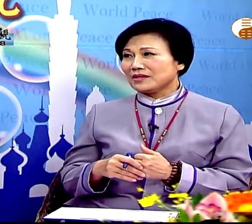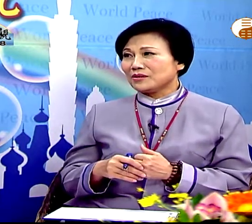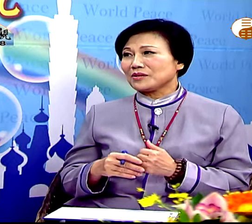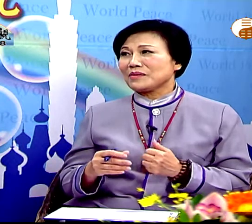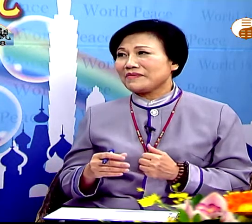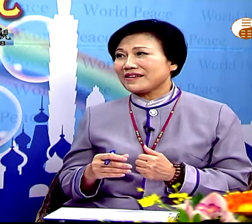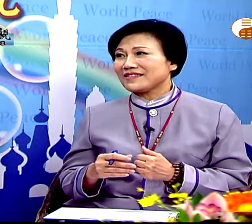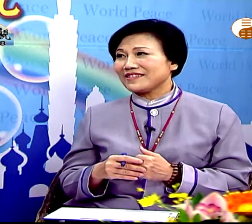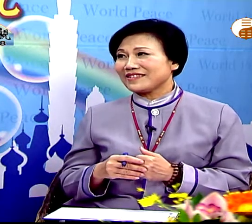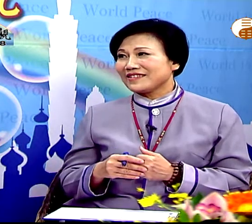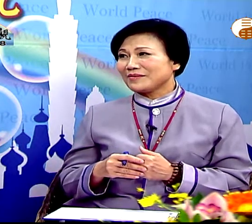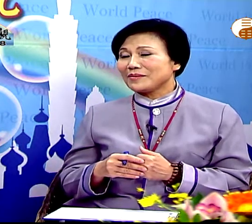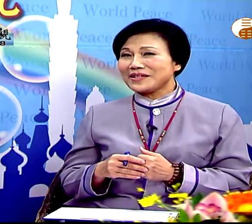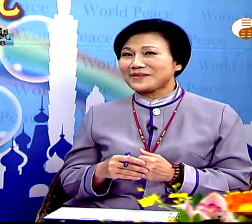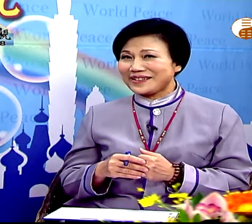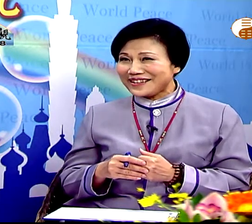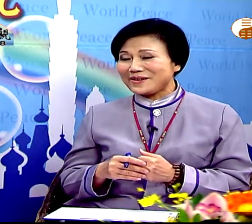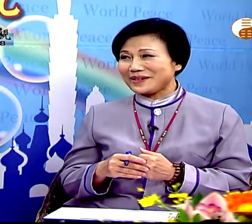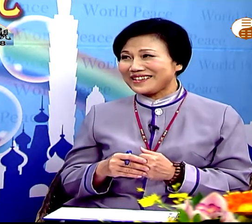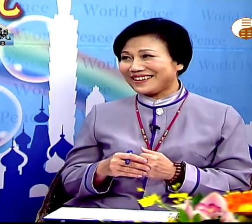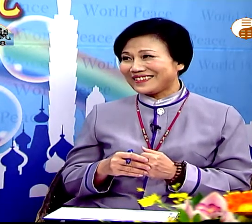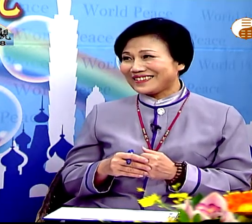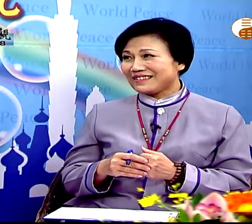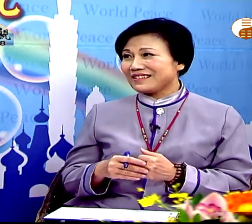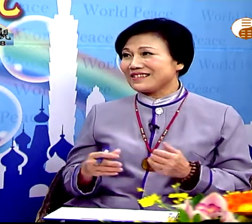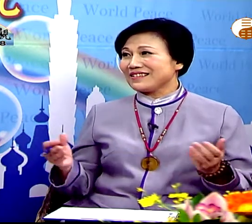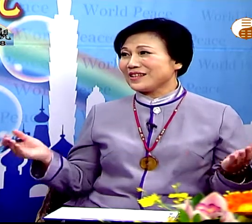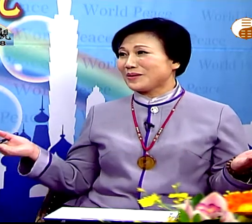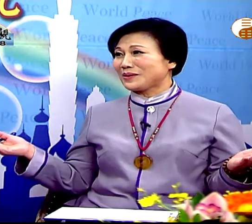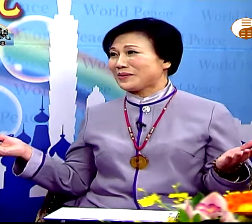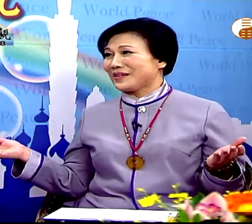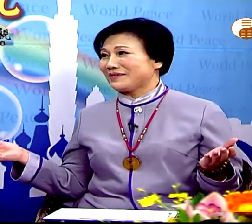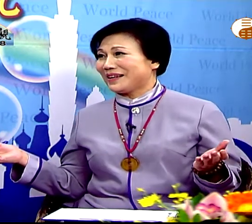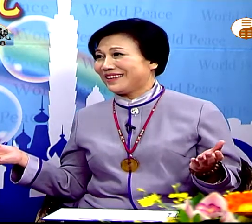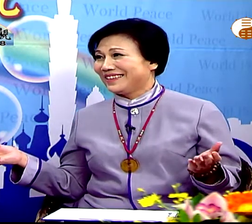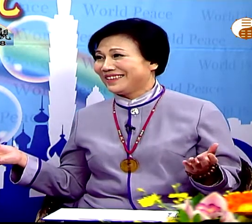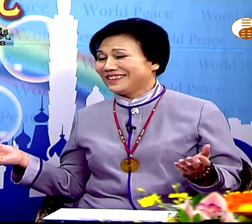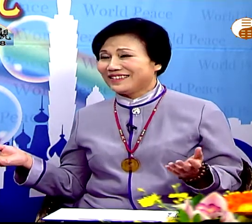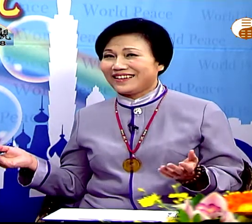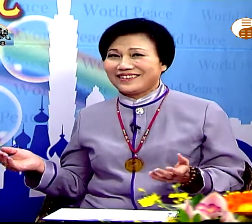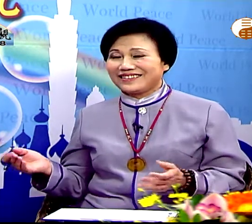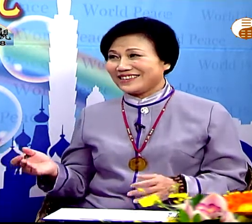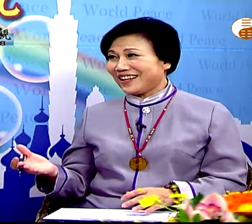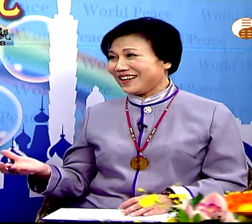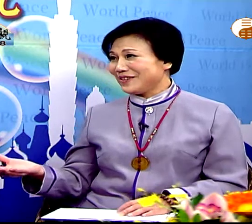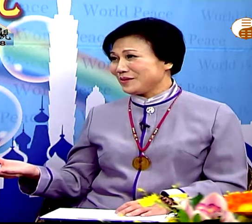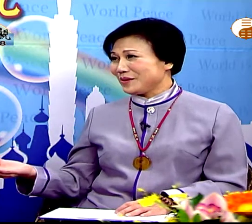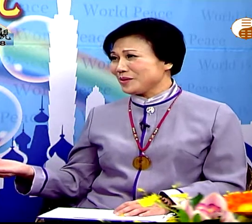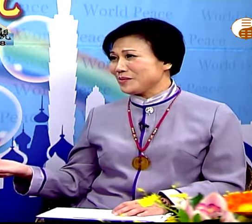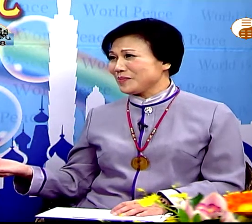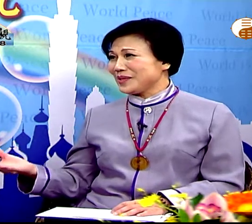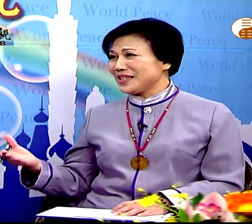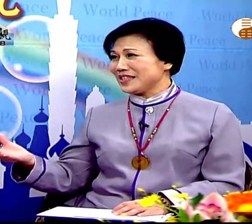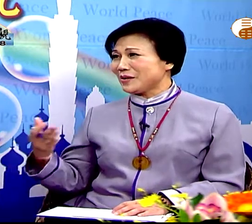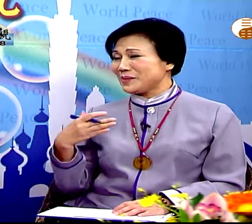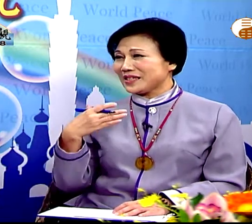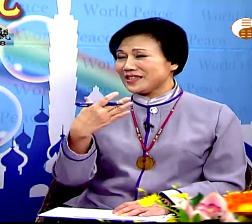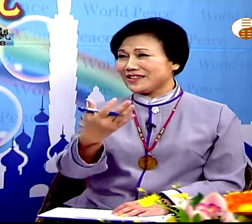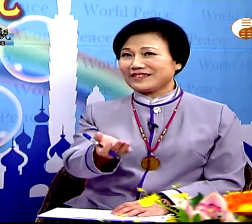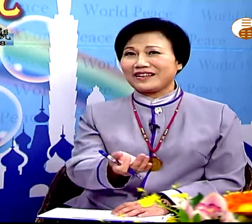用什么方式？我们只会大家微笑，就是世界共同语言嘛。那再来用什么？你可以教我们几个简单